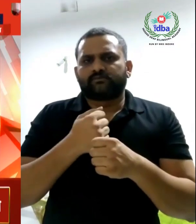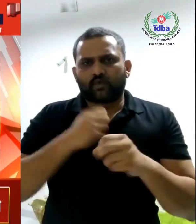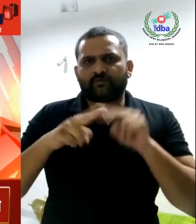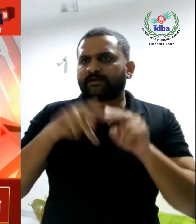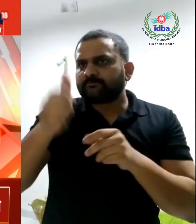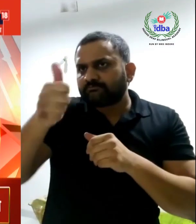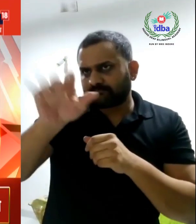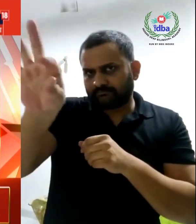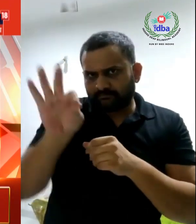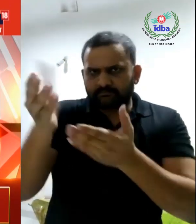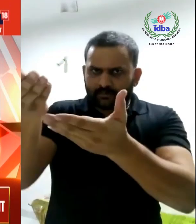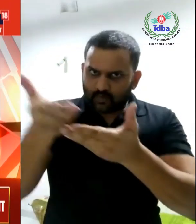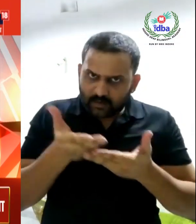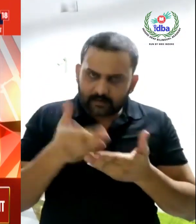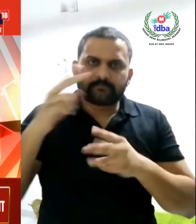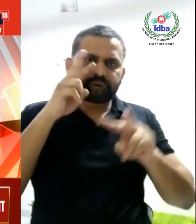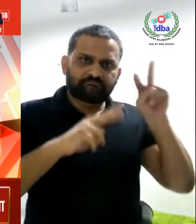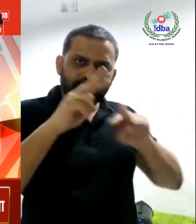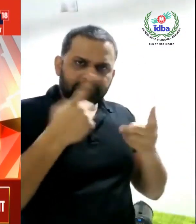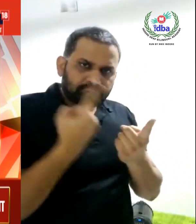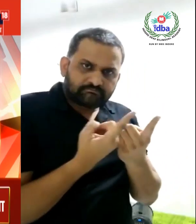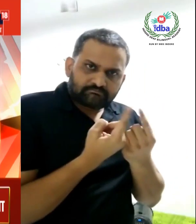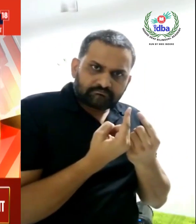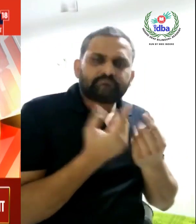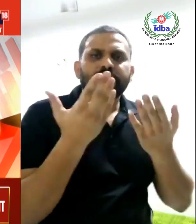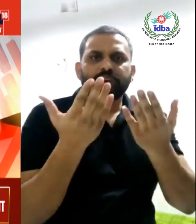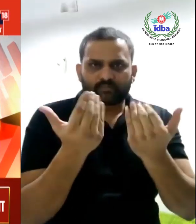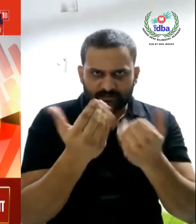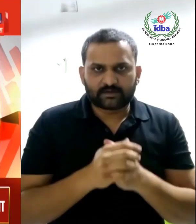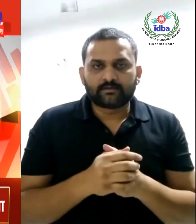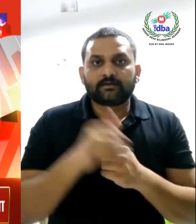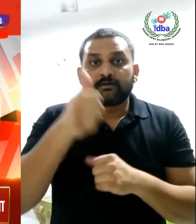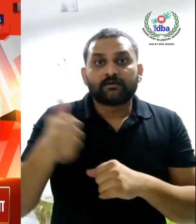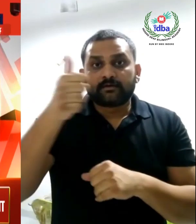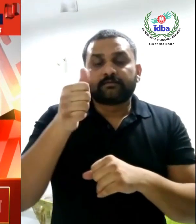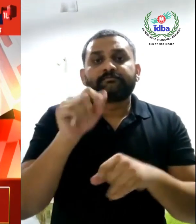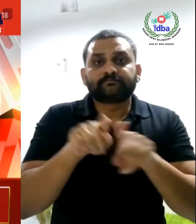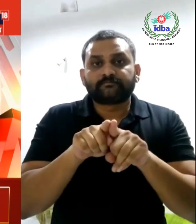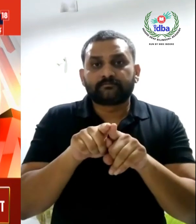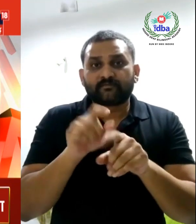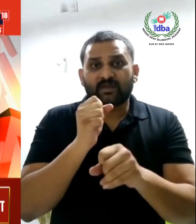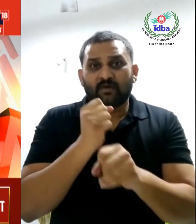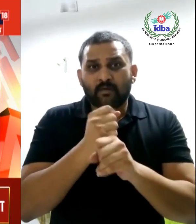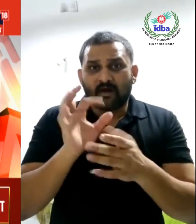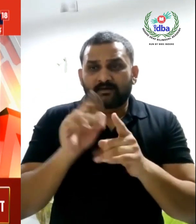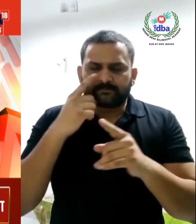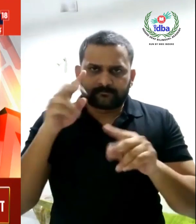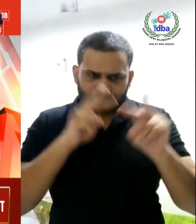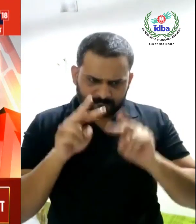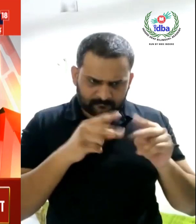कारखानों का निरीक्षण करा सकेगा। इंस्पेक्टर राज्य से उसको पूरी तरह